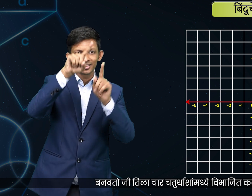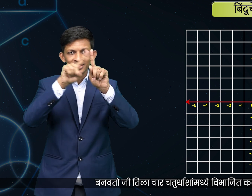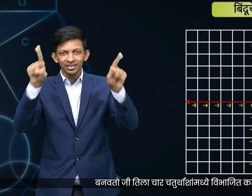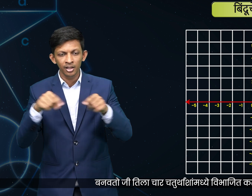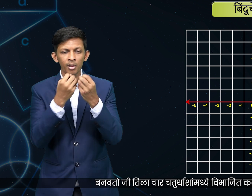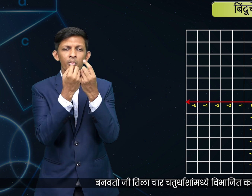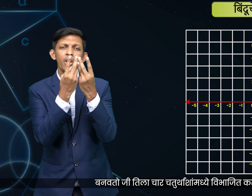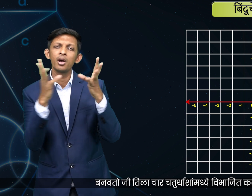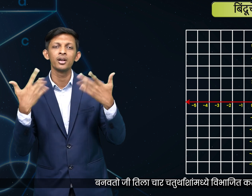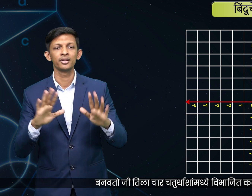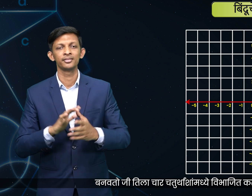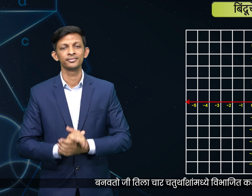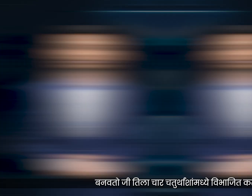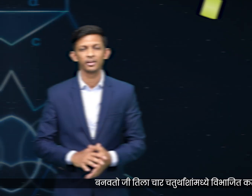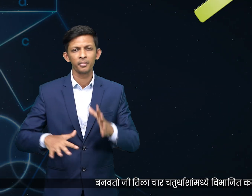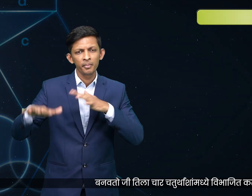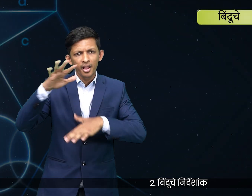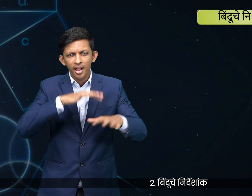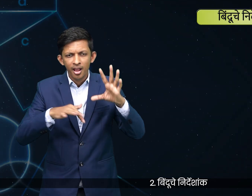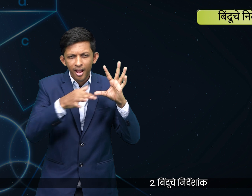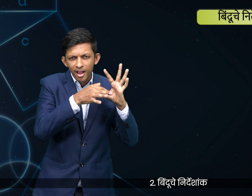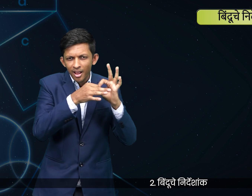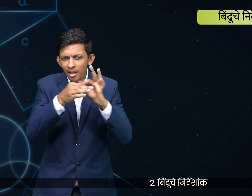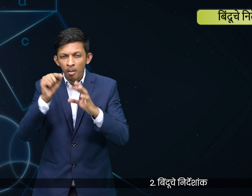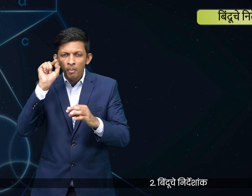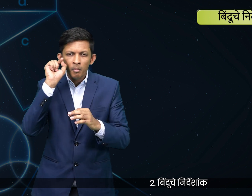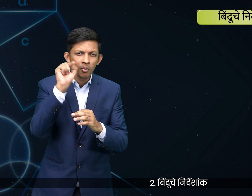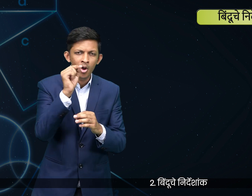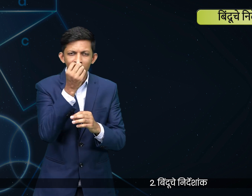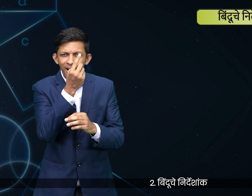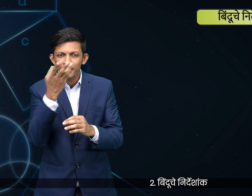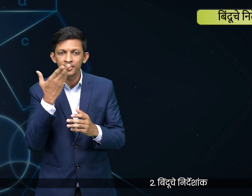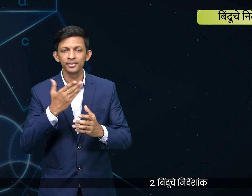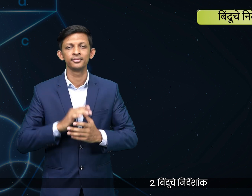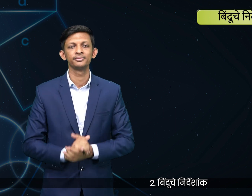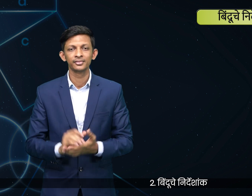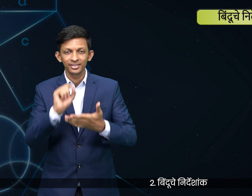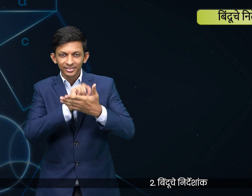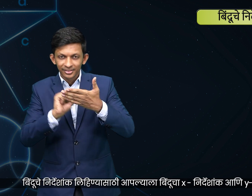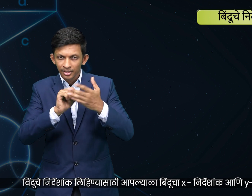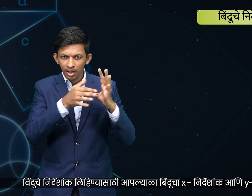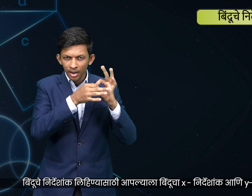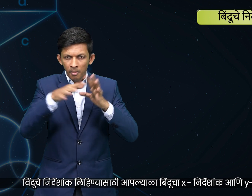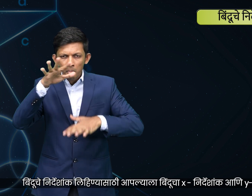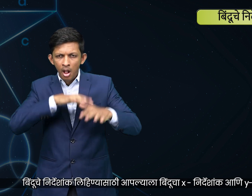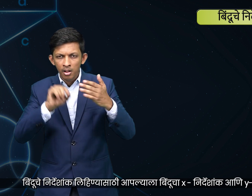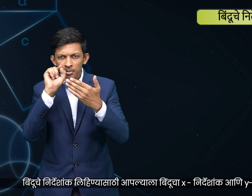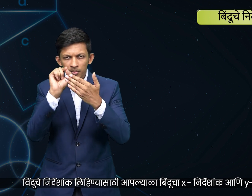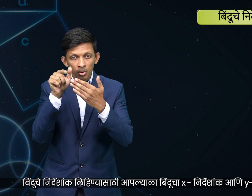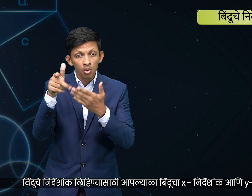4/4 विभाजित करते. 2. बिंदूचे निर्देशांक. बिंदूचे निर्देशांक